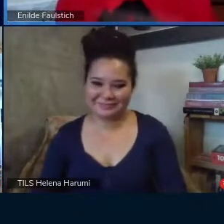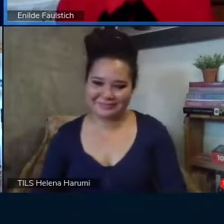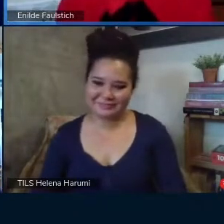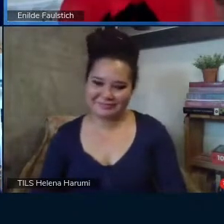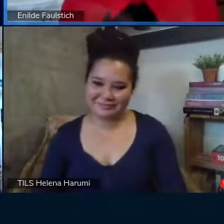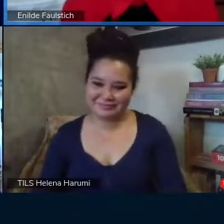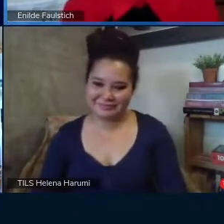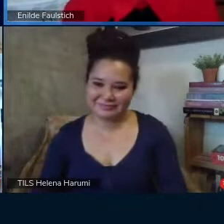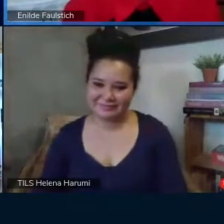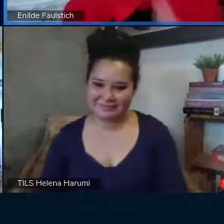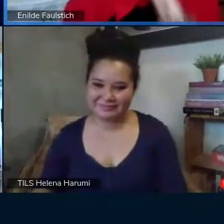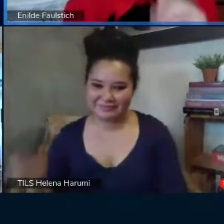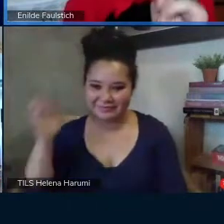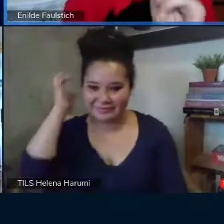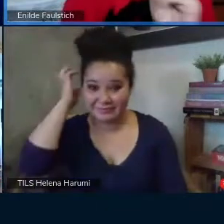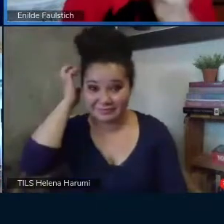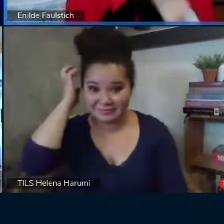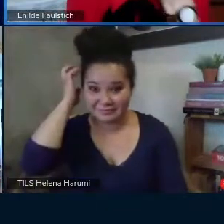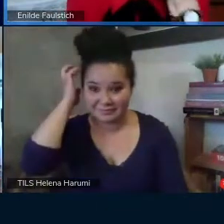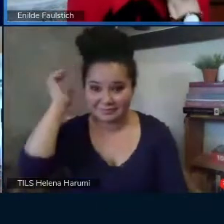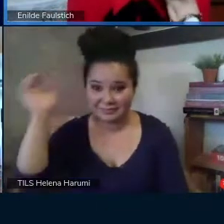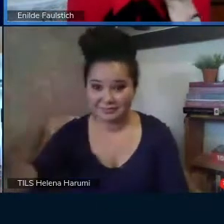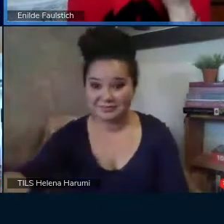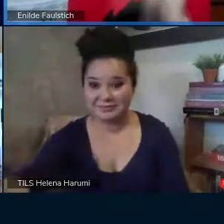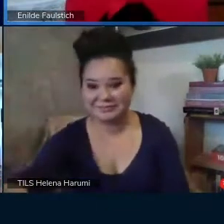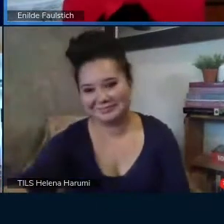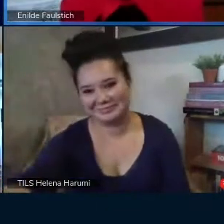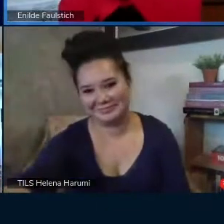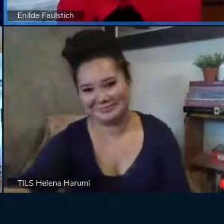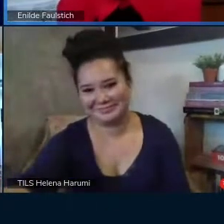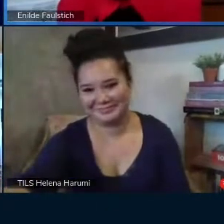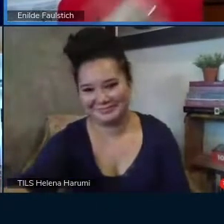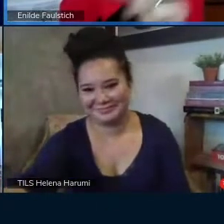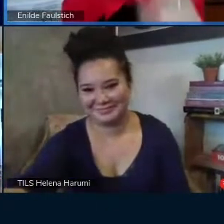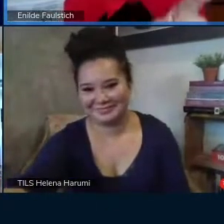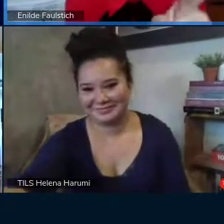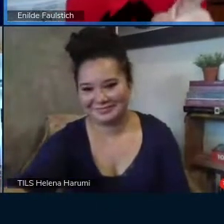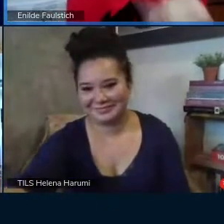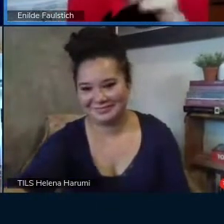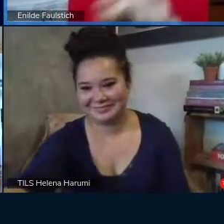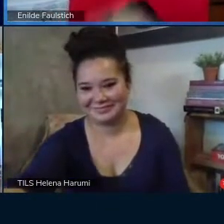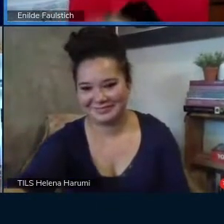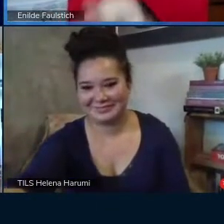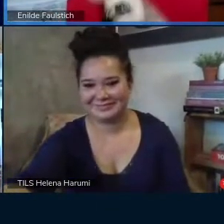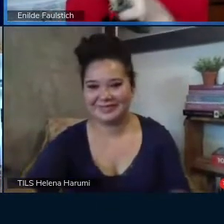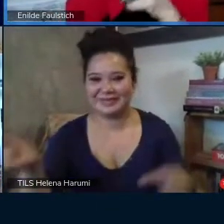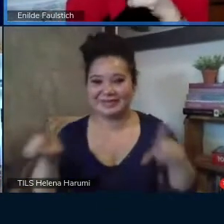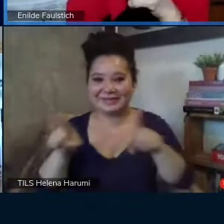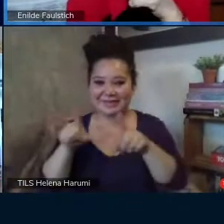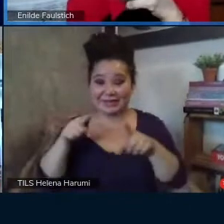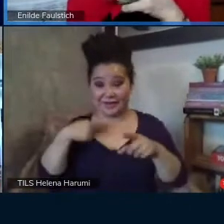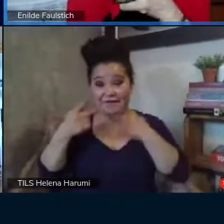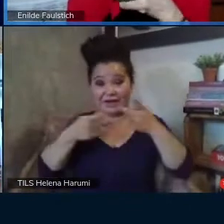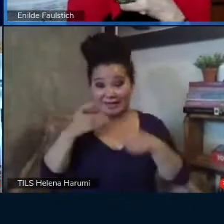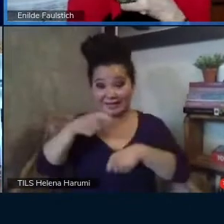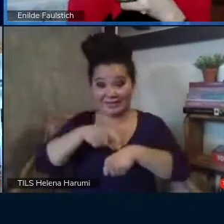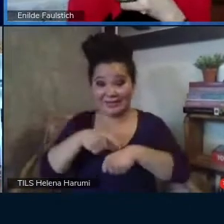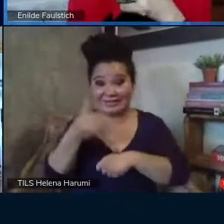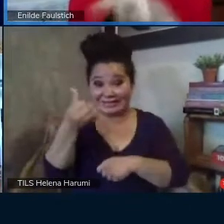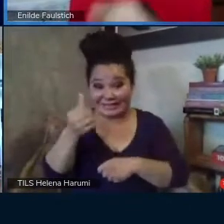Pronto, ele acabou aí. Mas nós temos ainda vão acabar 6 horas, eu falei, né? Nós temos 10 minutinhos. Então,